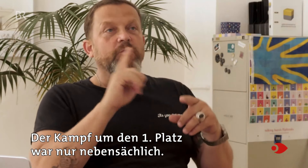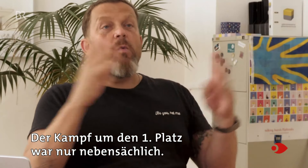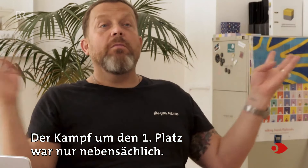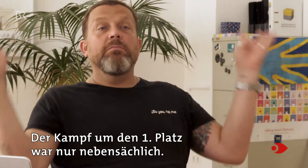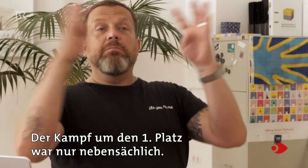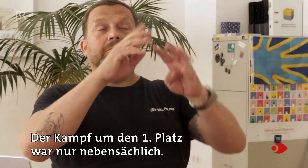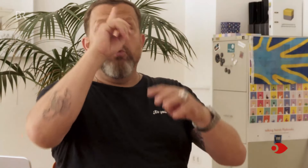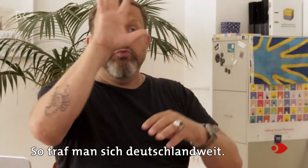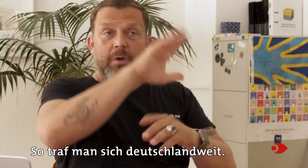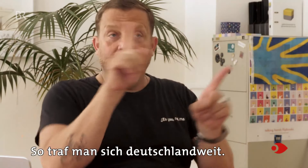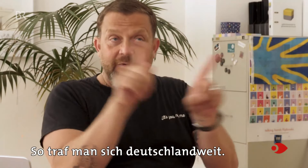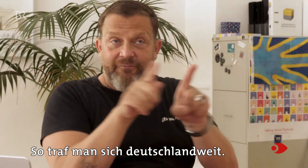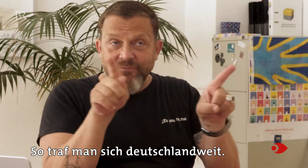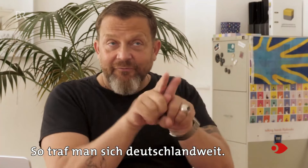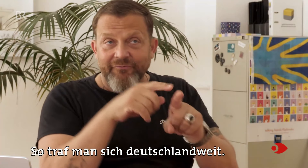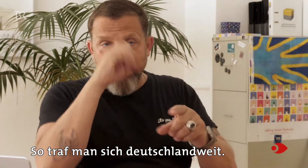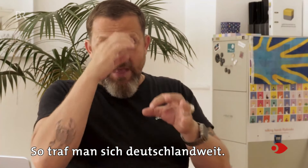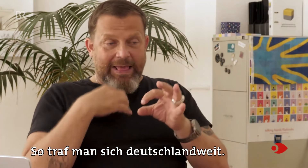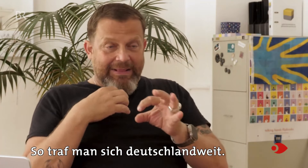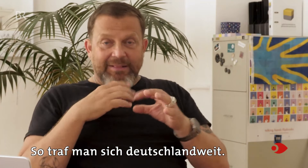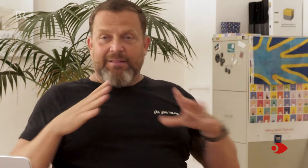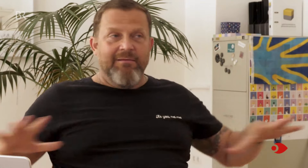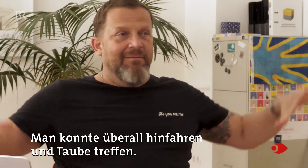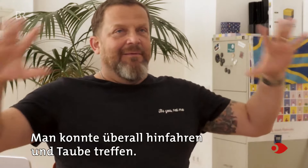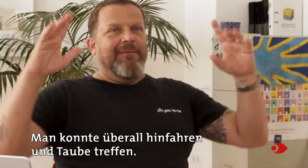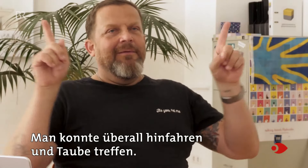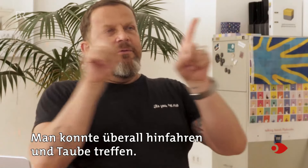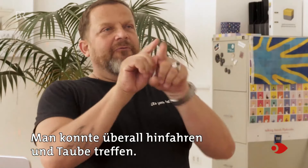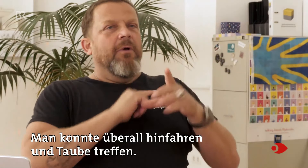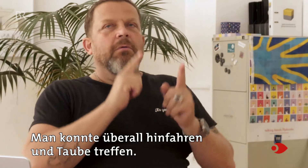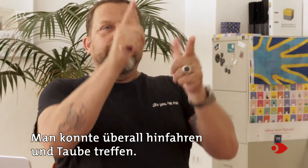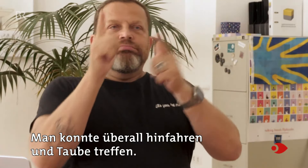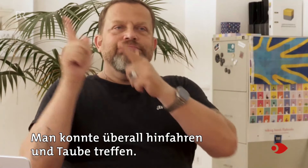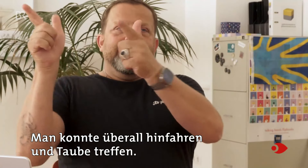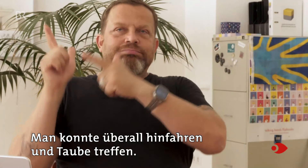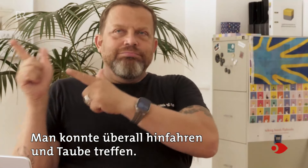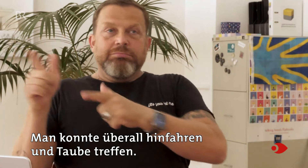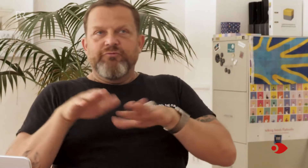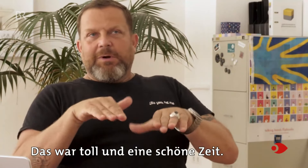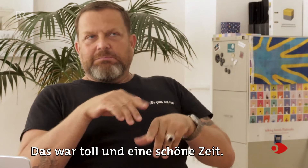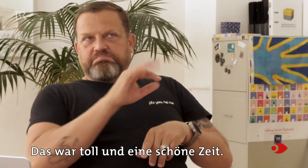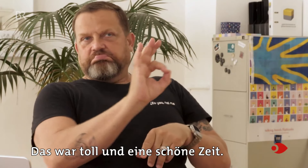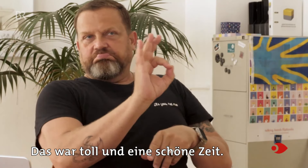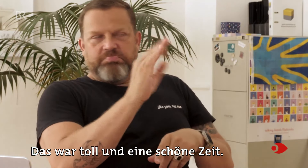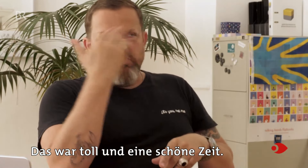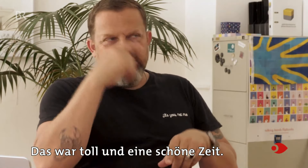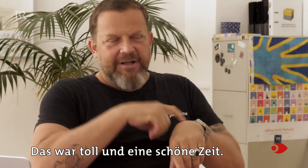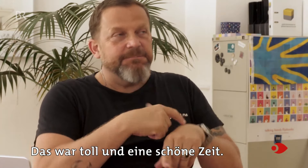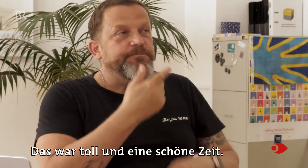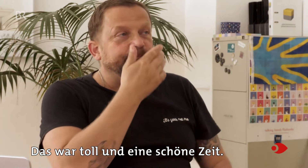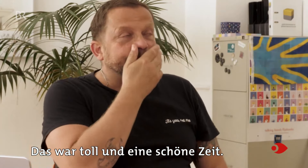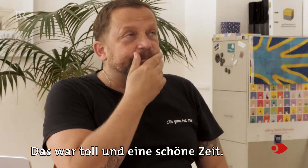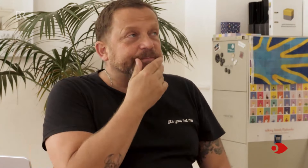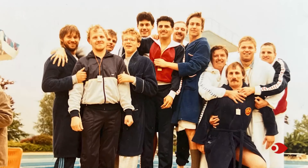nur nebensächlich. So traf man sich deutschlandweit. Man konnte überall hinfahren und Taube treffen. Das war toll und eine schöne Zeit.